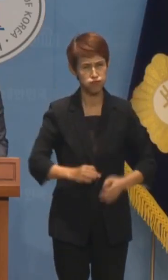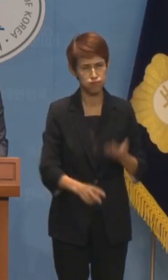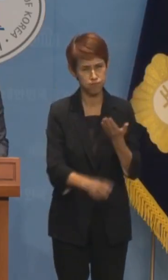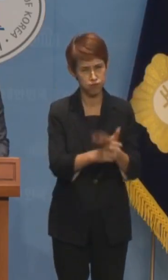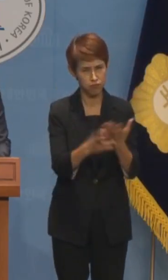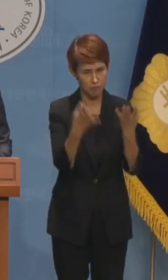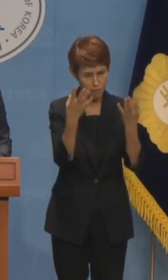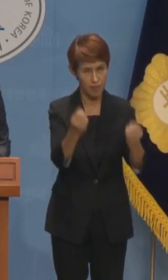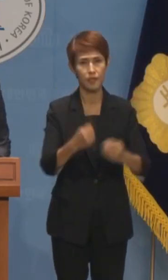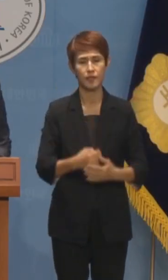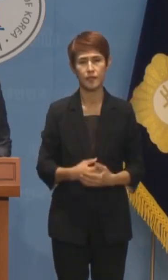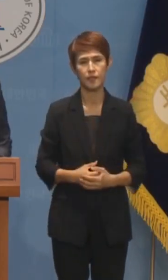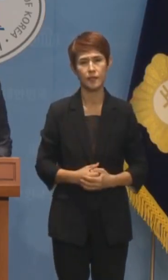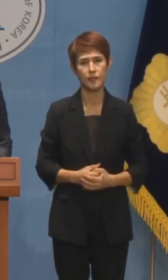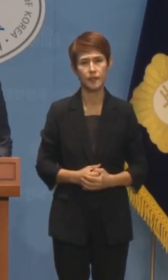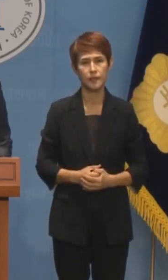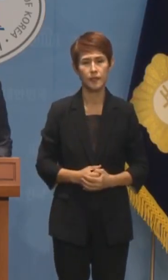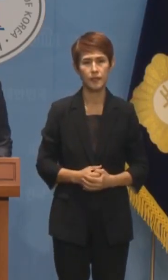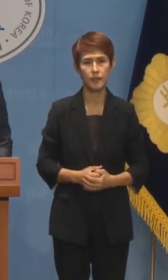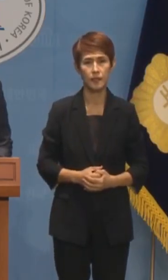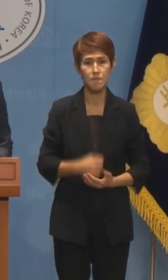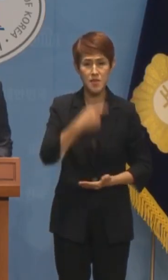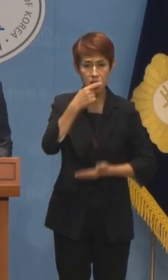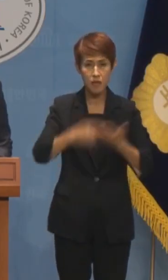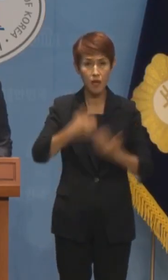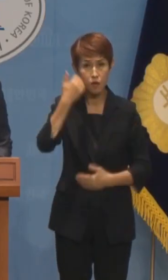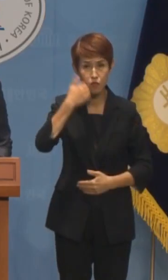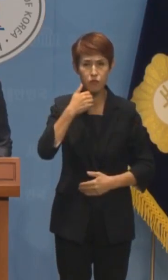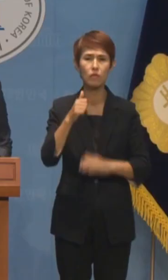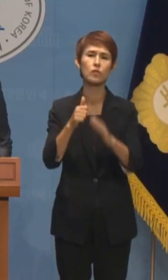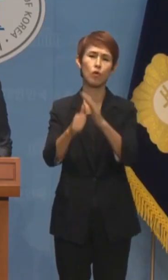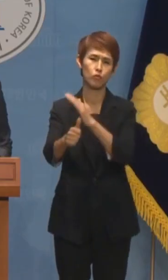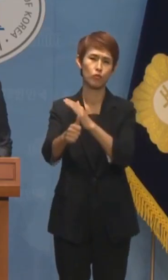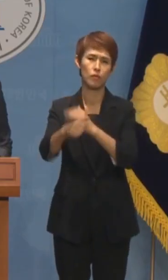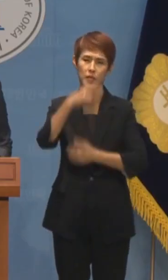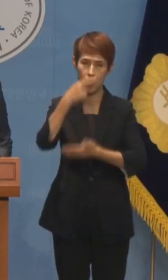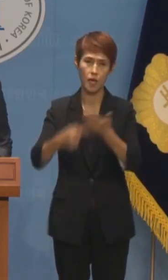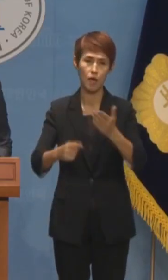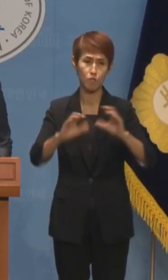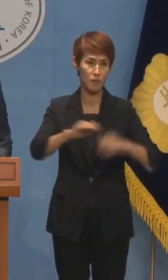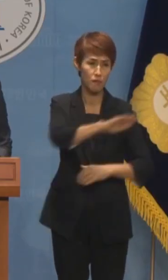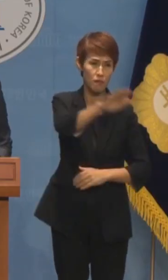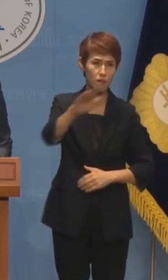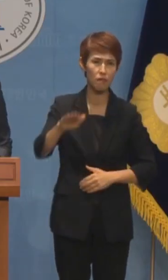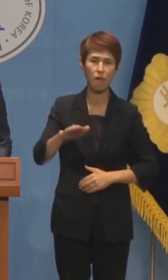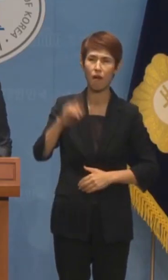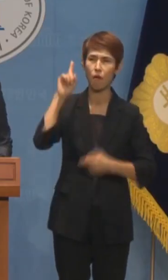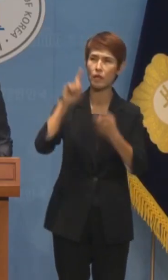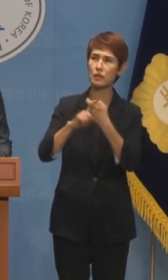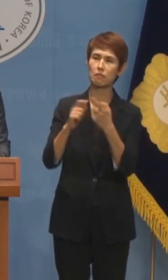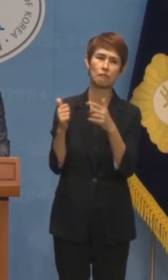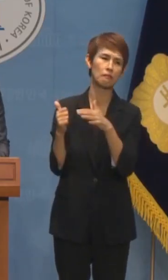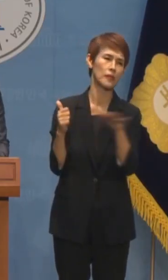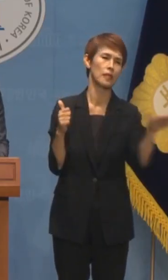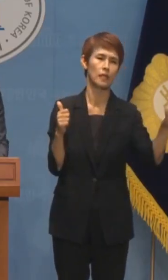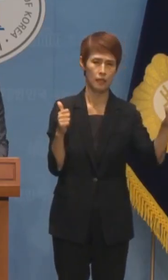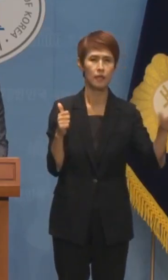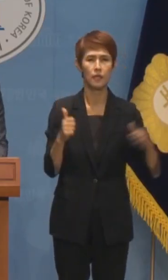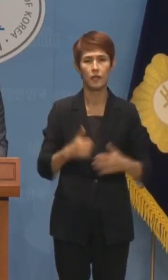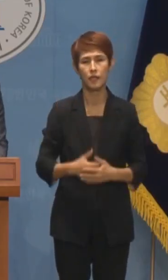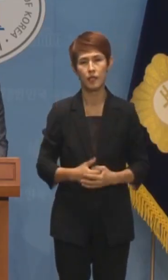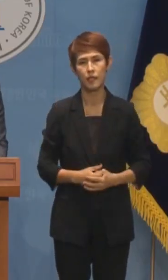만연해지고 있습니다. 결국 피해는 선수들에게만 가고 국민들의 관심은 더욱 멀어지게 됩니다.